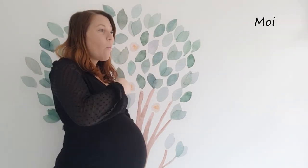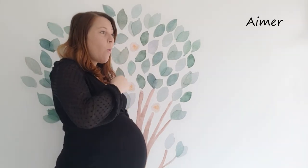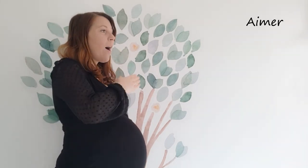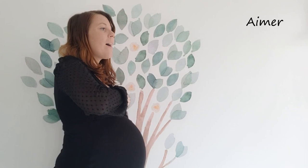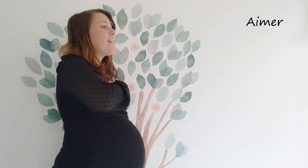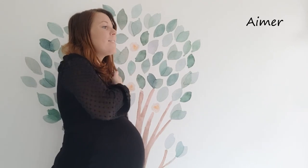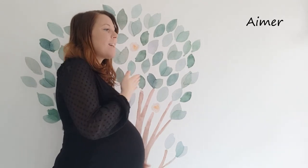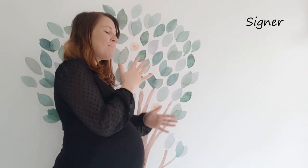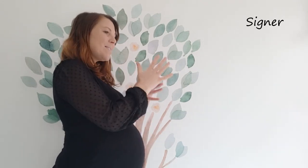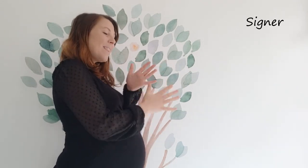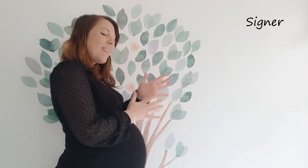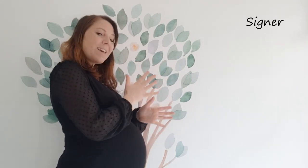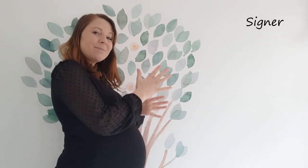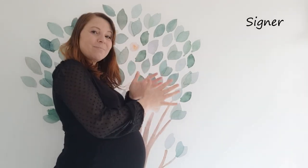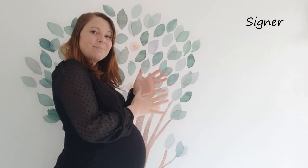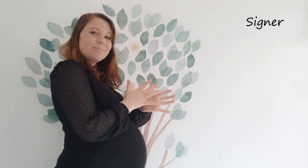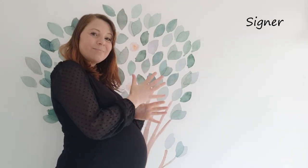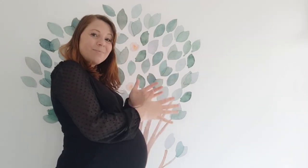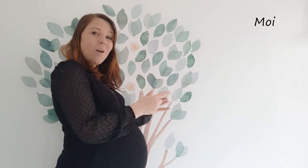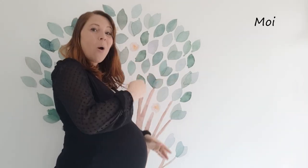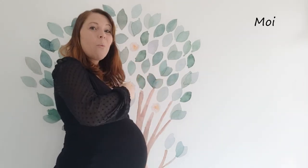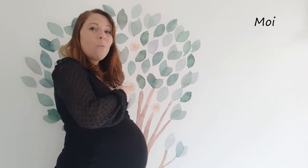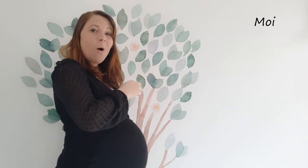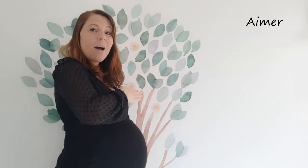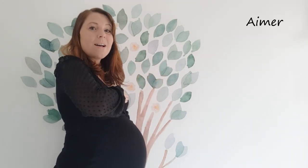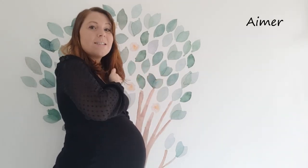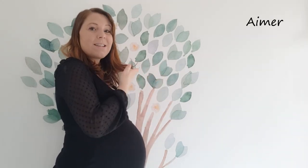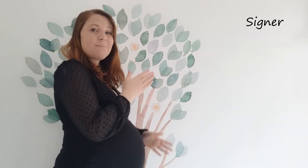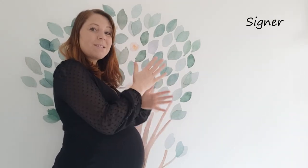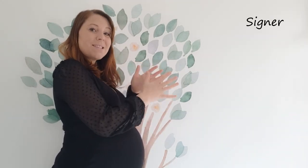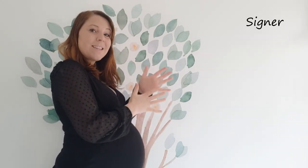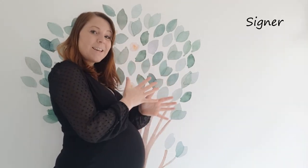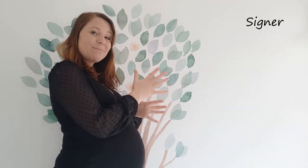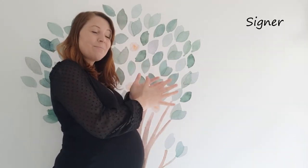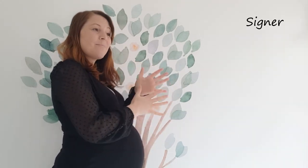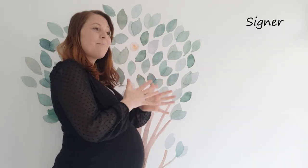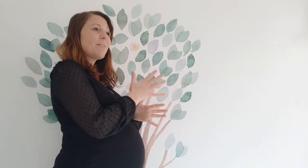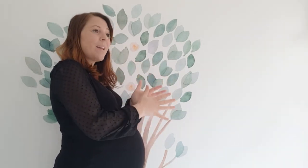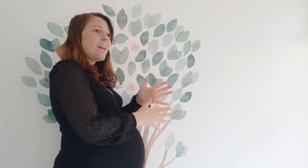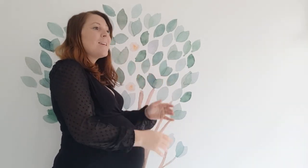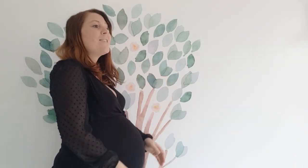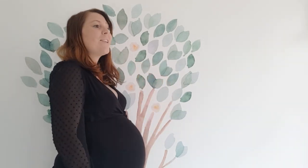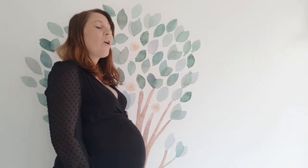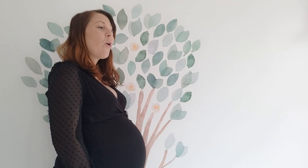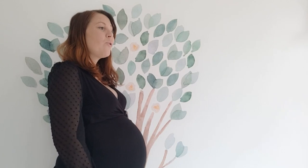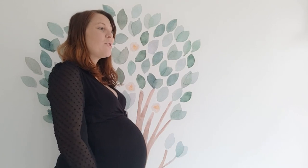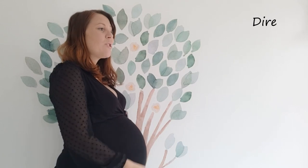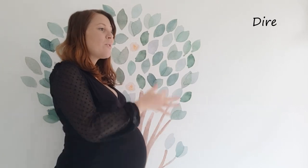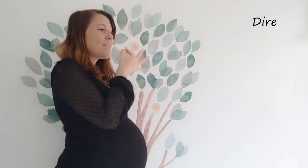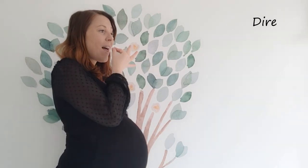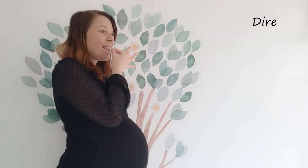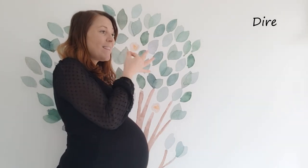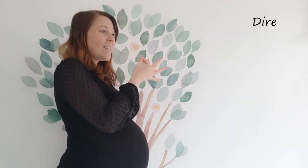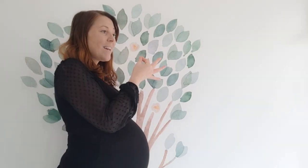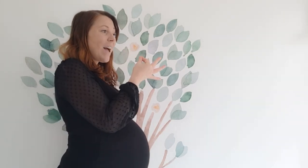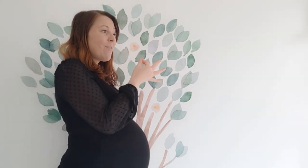Moi j'aime signer, moi j'aime signer, j'ai tant de choses à dire avant